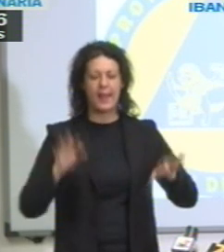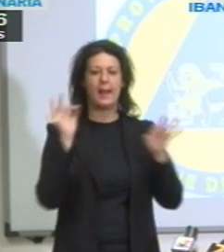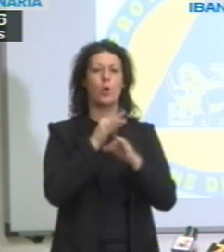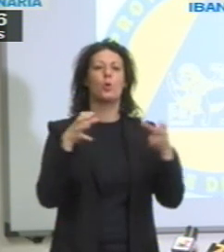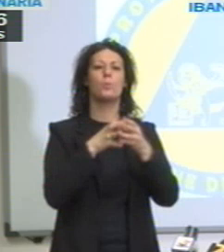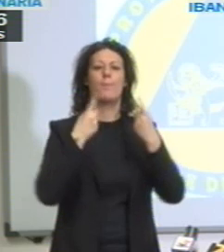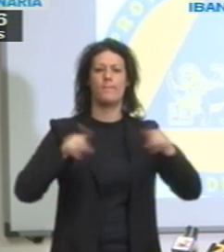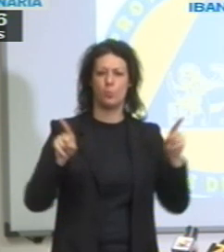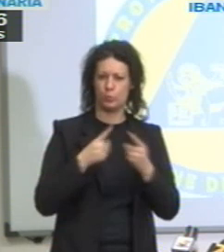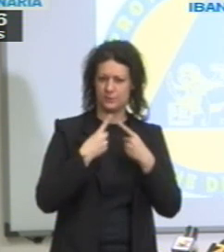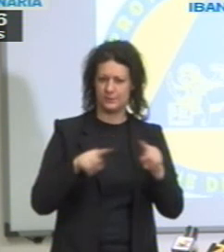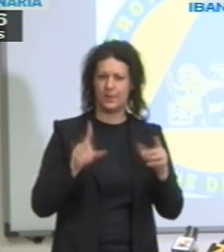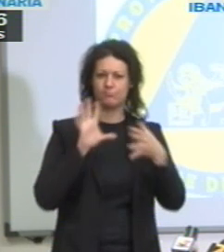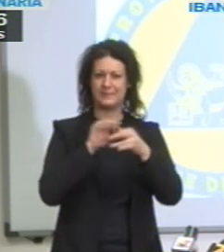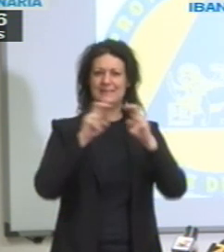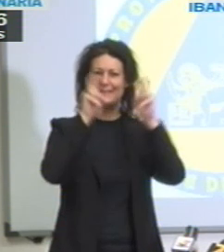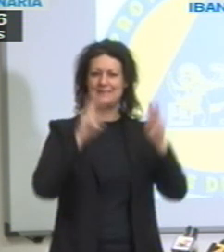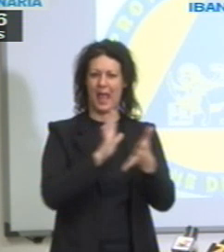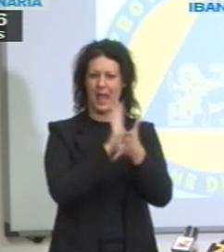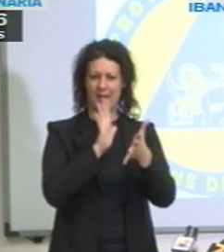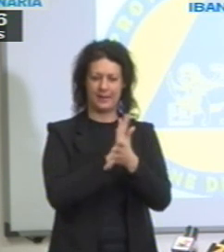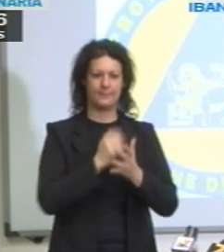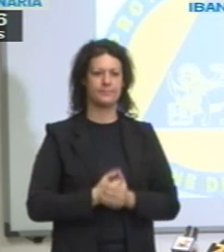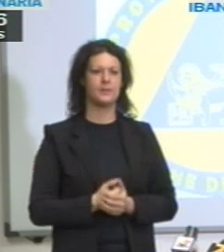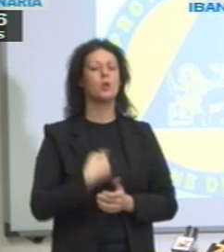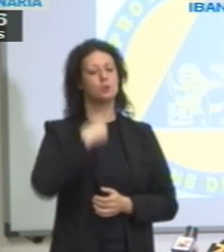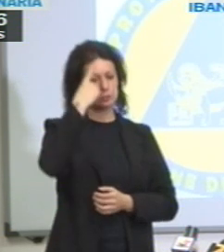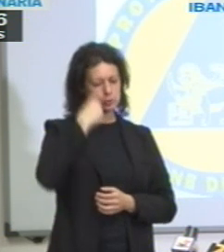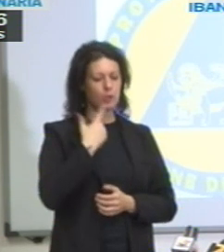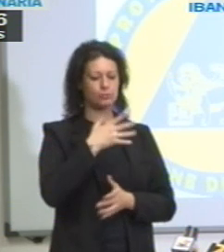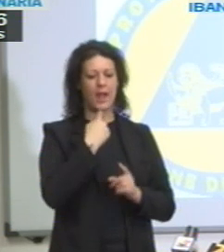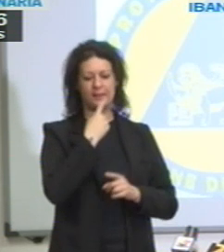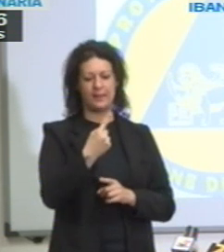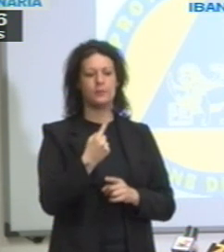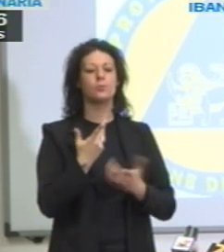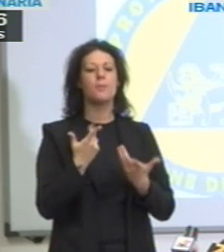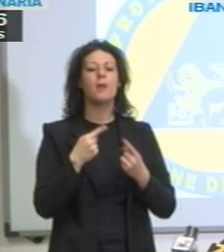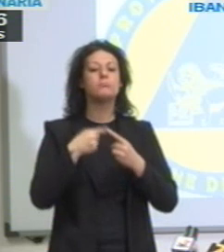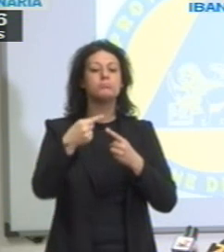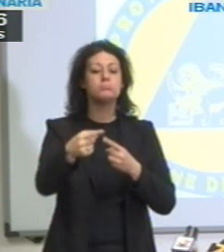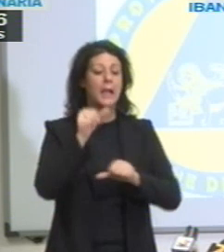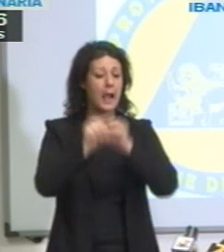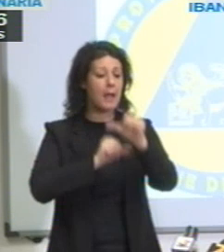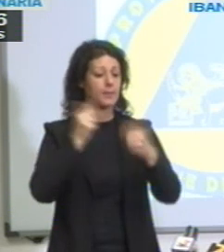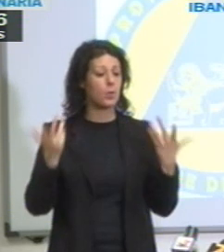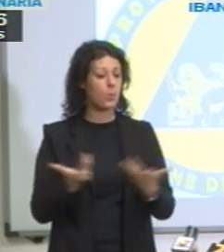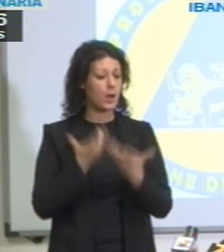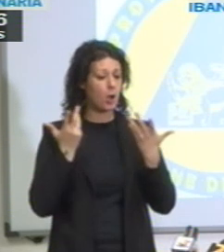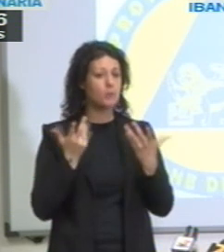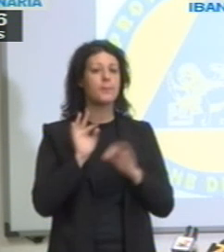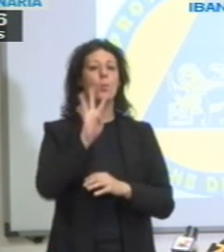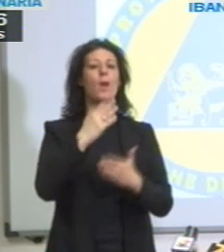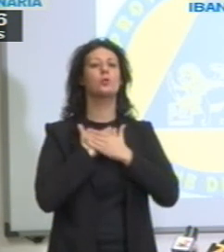eccetera. Lo so che lei ne ha già parlato nei giorni scorsi, cosa cambierà, se cambierà qualcosa, in che misura dal